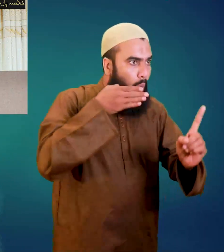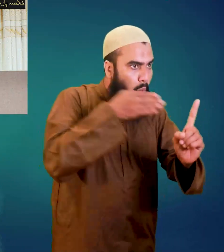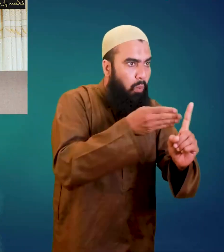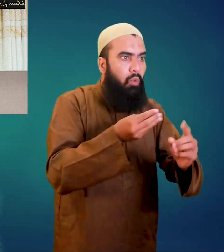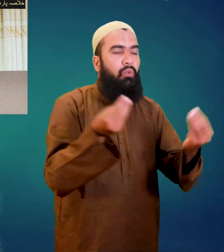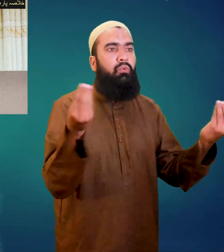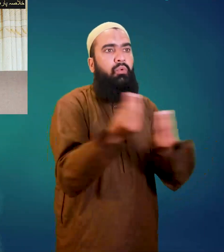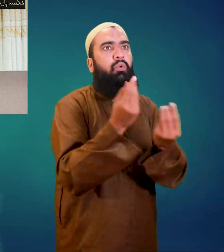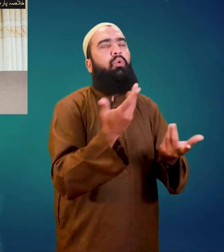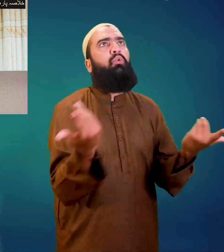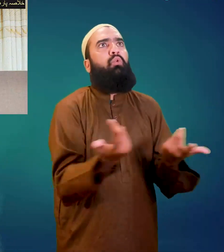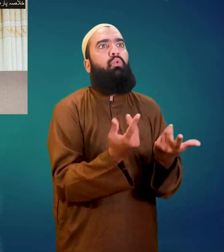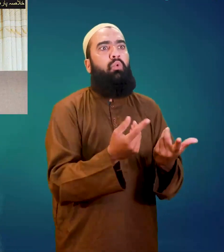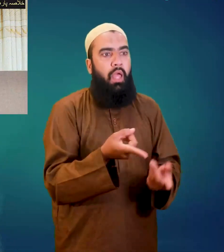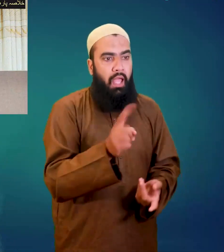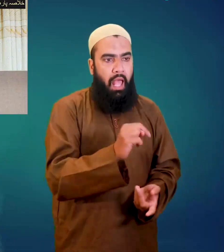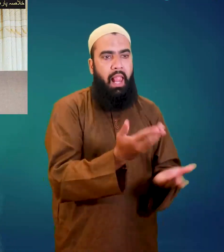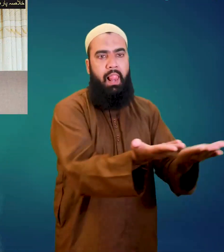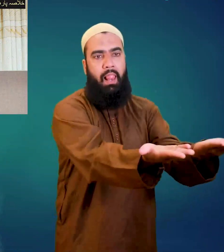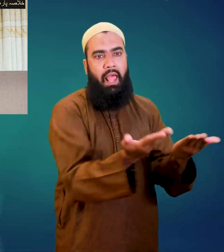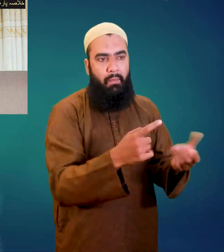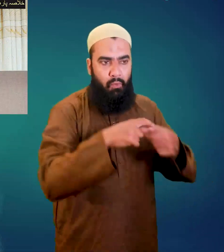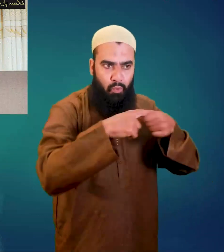ان کا مطمع نظر ہوتا ہے۔